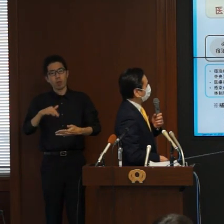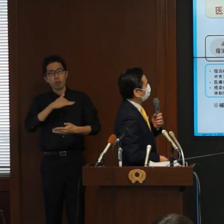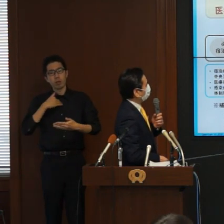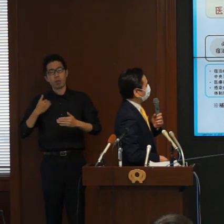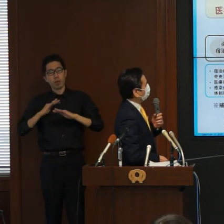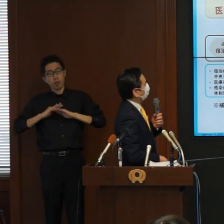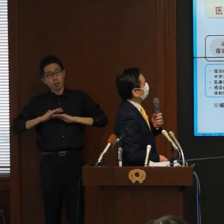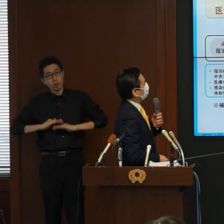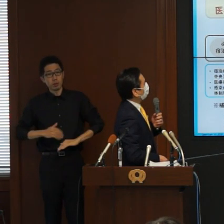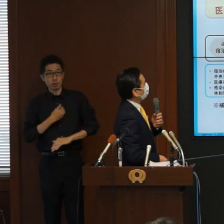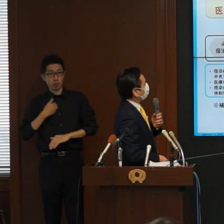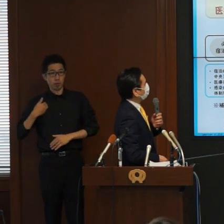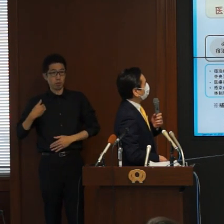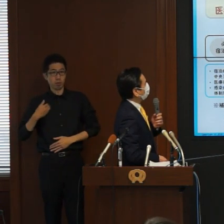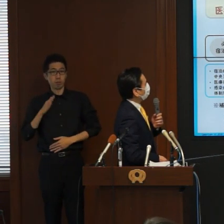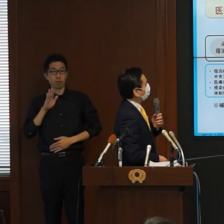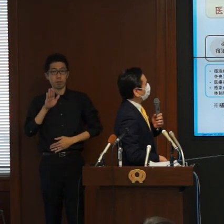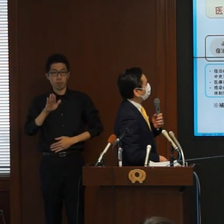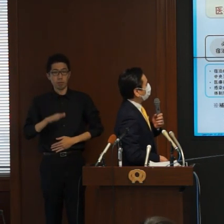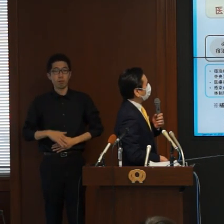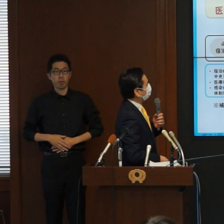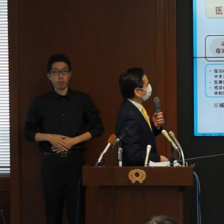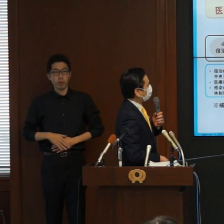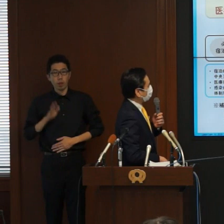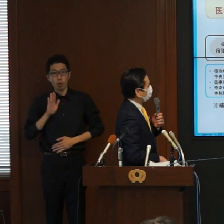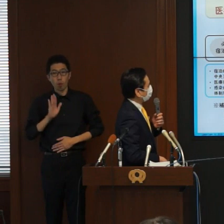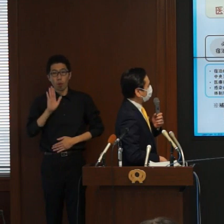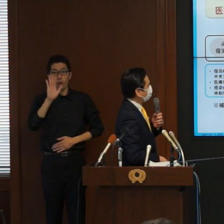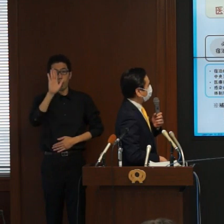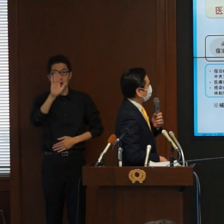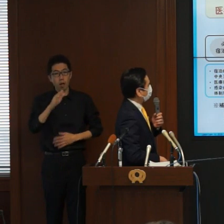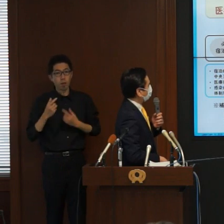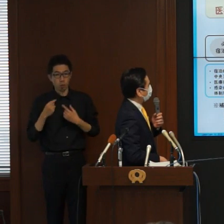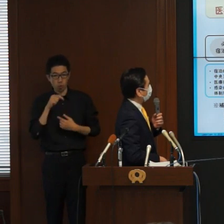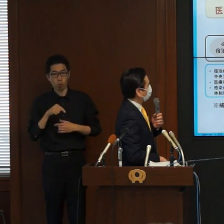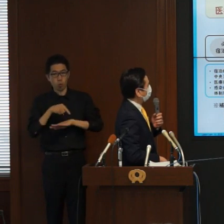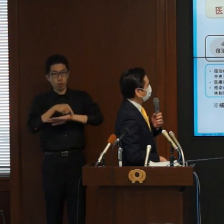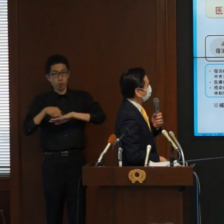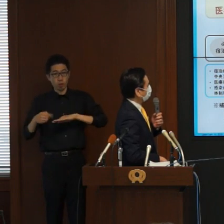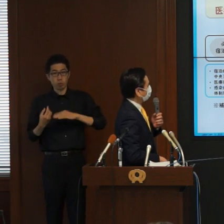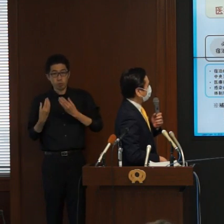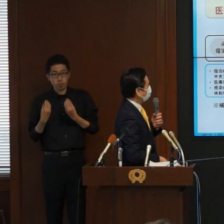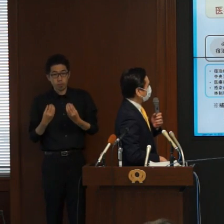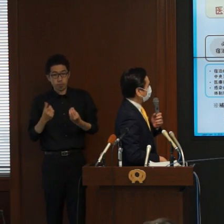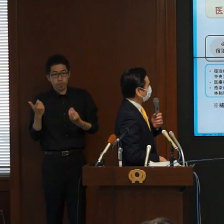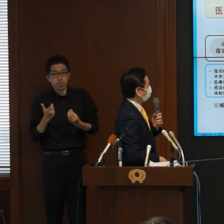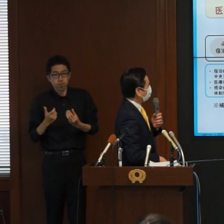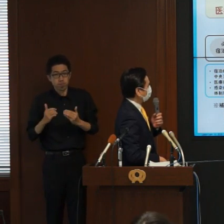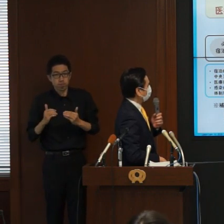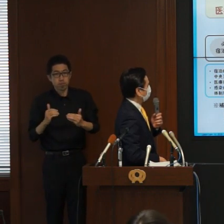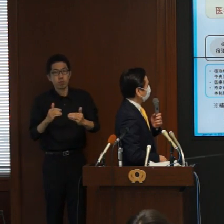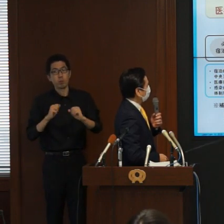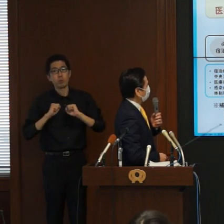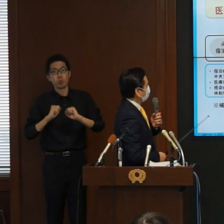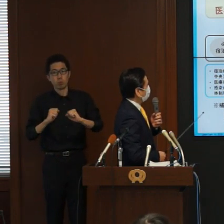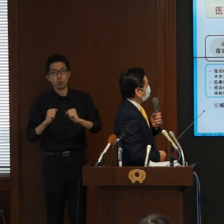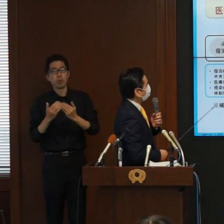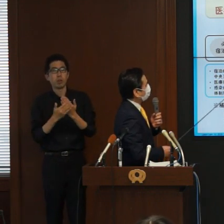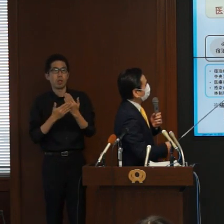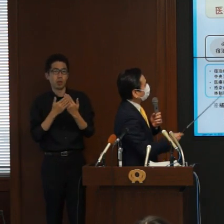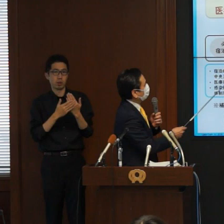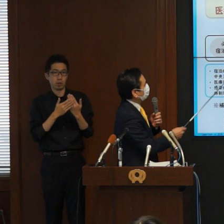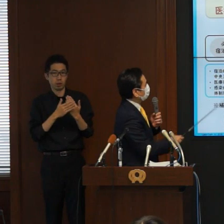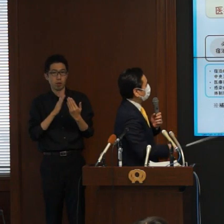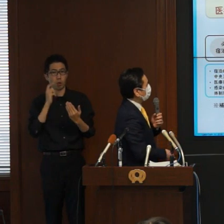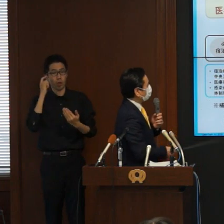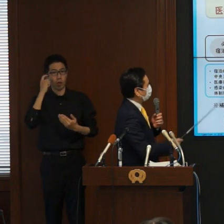っております。このプロジェクト M をこれからもしっかり堅持していくということが大事だろうと思っております。補